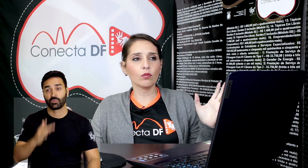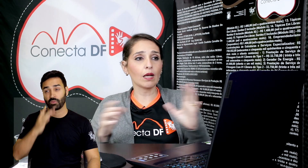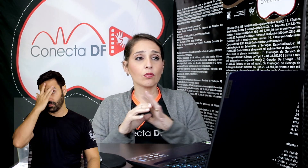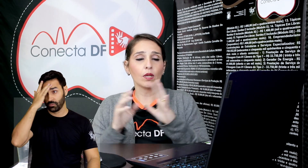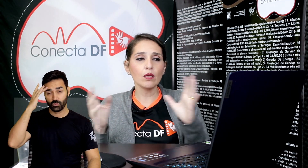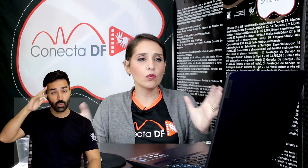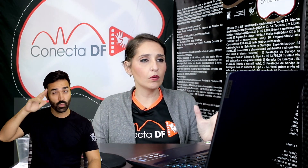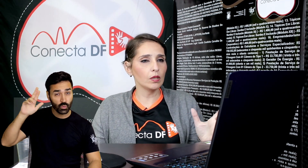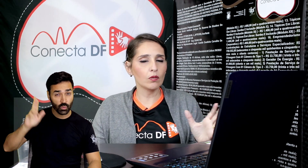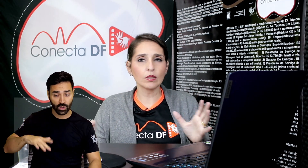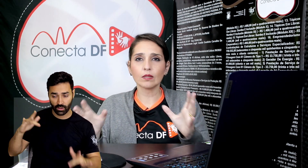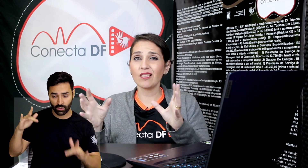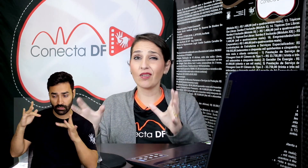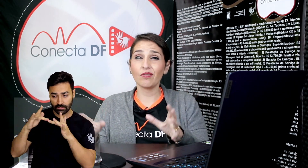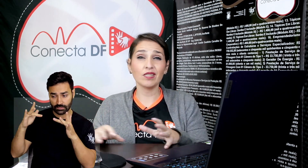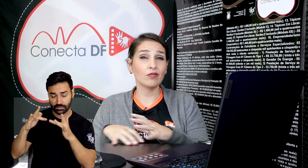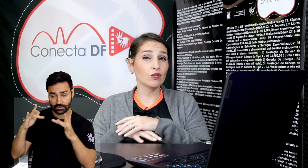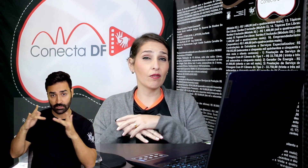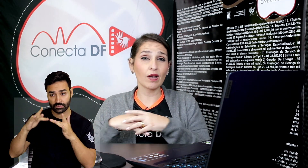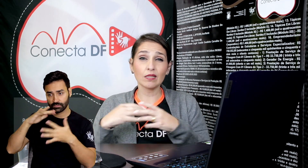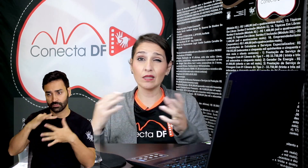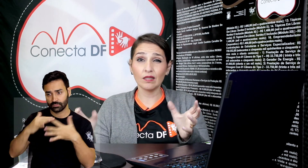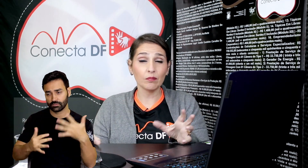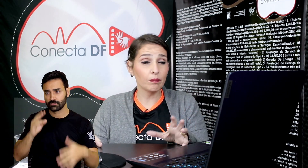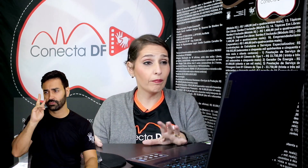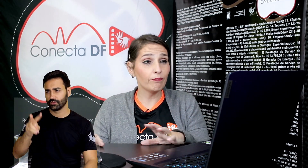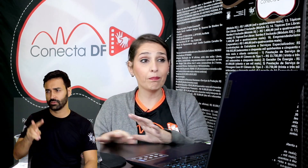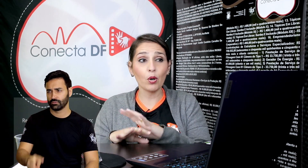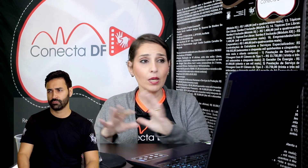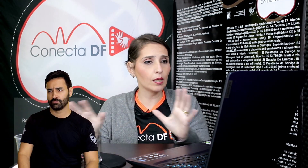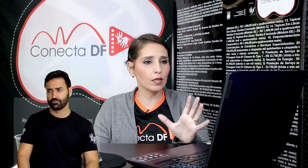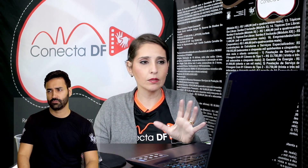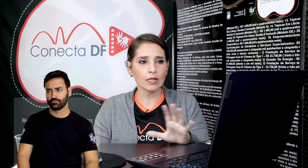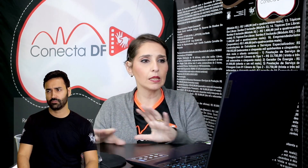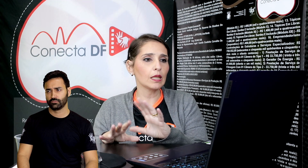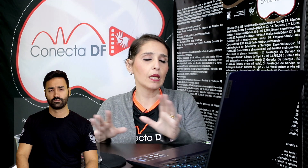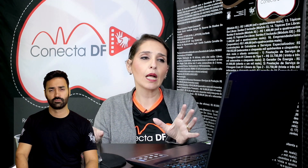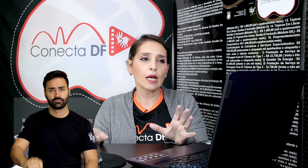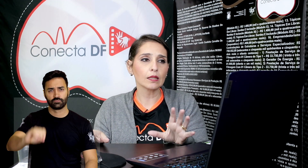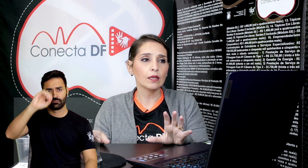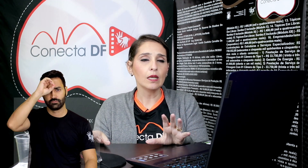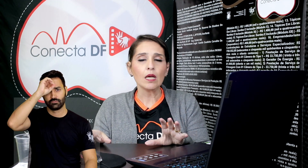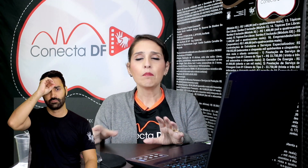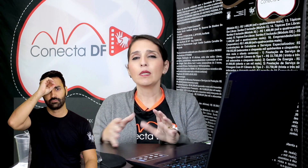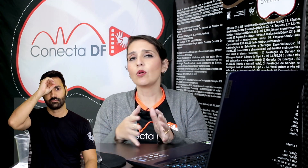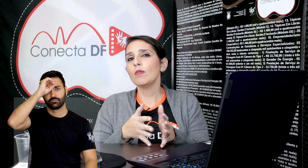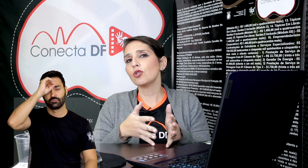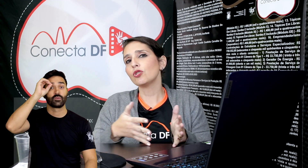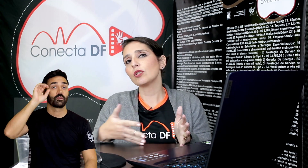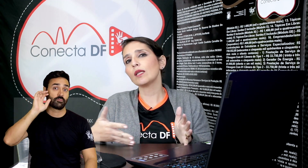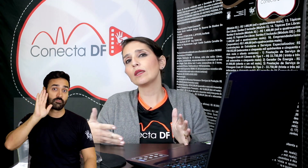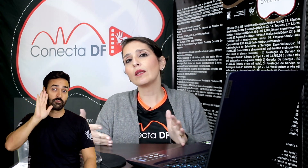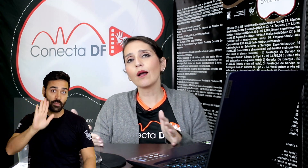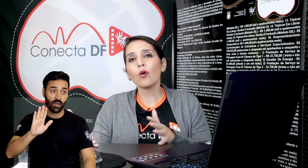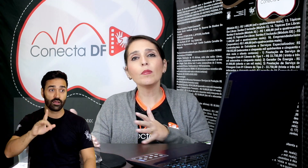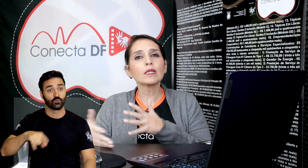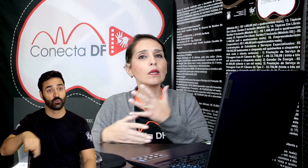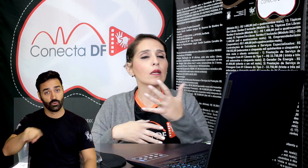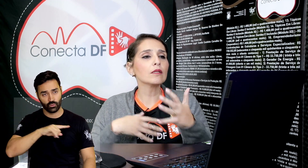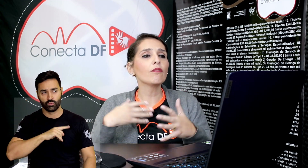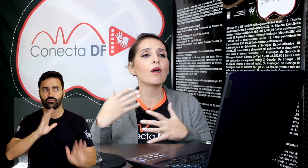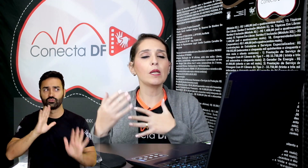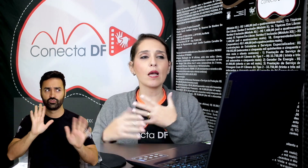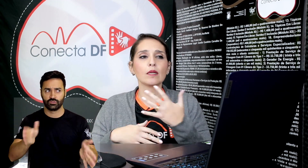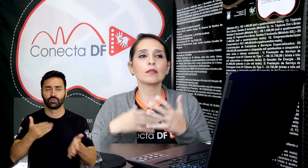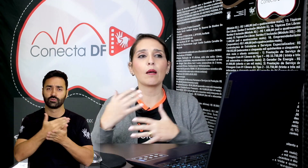teve contato nenhum com língua de sinais, vai ver esse vídeo e vai ficar assim, boiando, sem entender nada. Mas como a gente já está começando